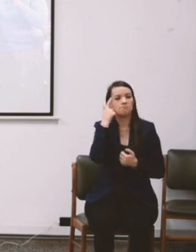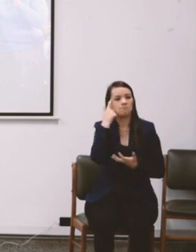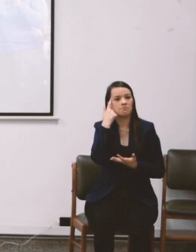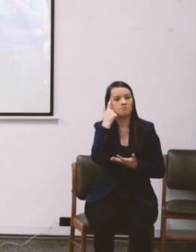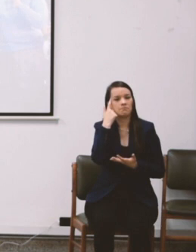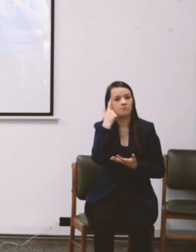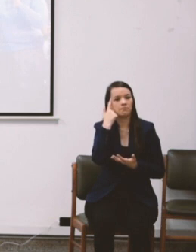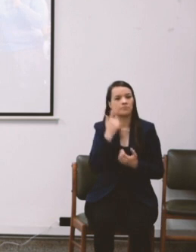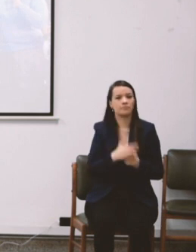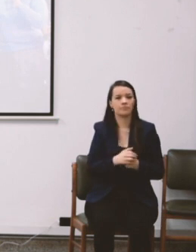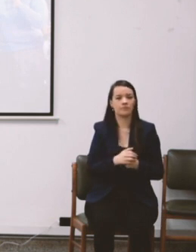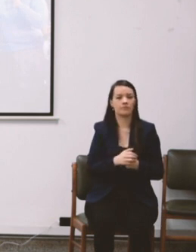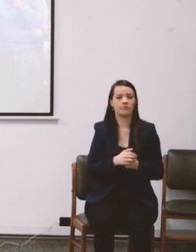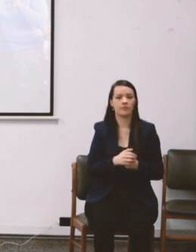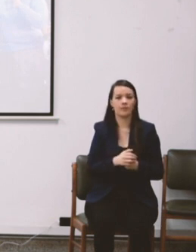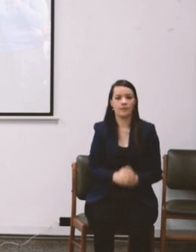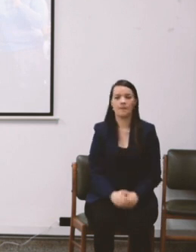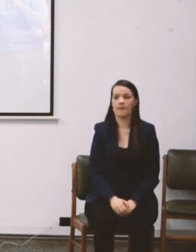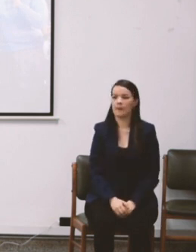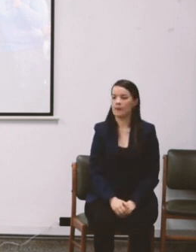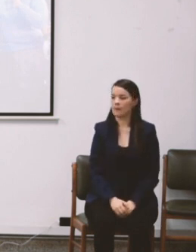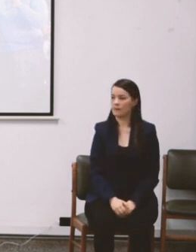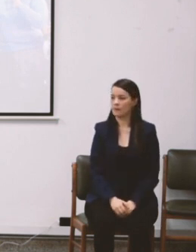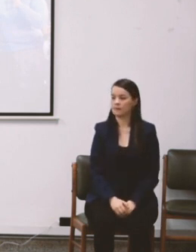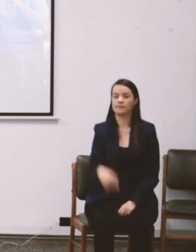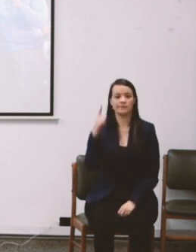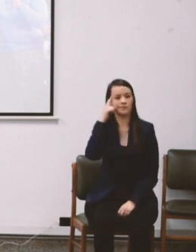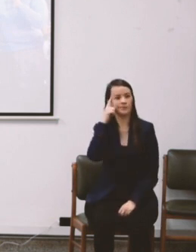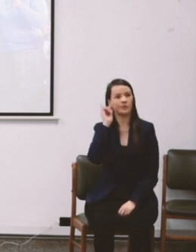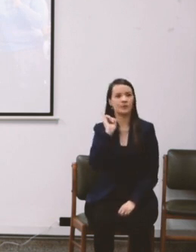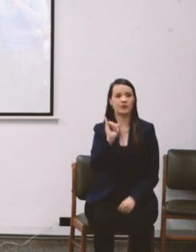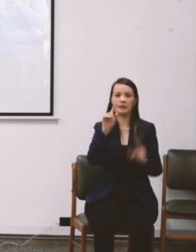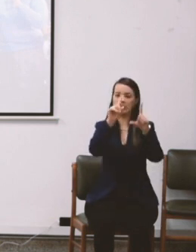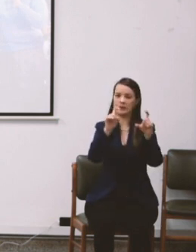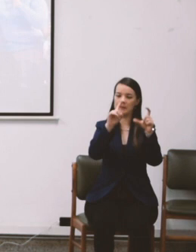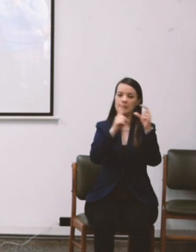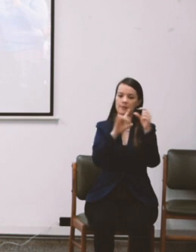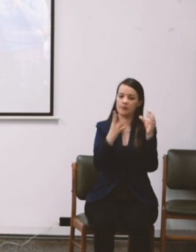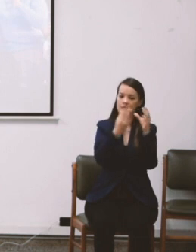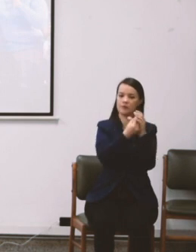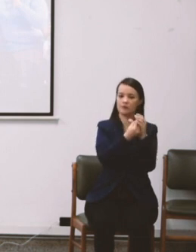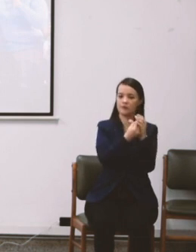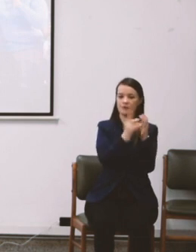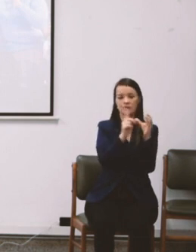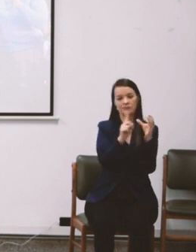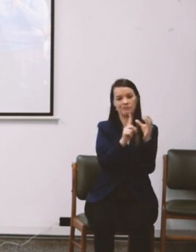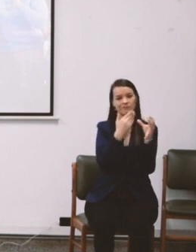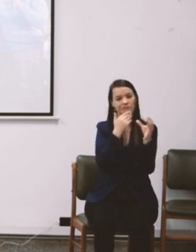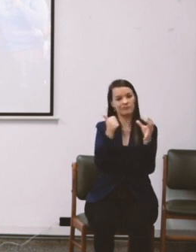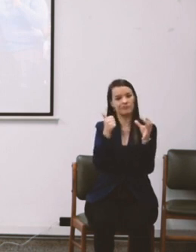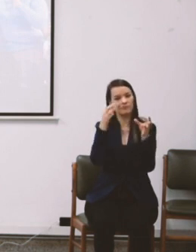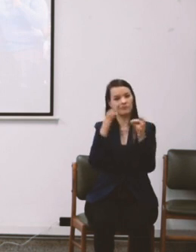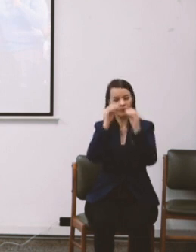que el tema, quizá no, por eso como digo, no inclusión, quizá apostarle más por